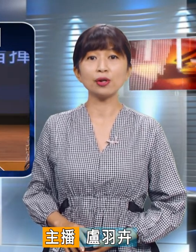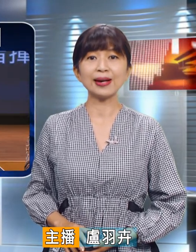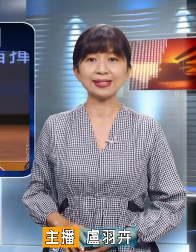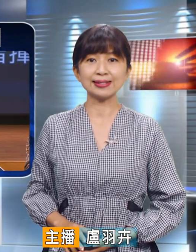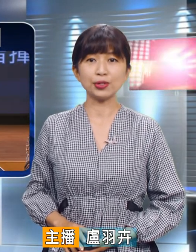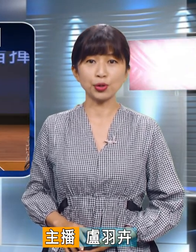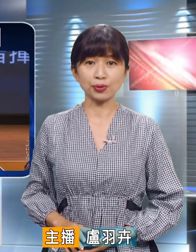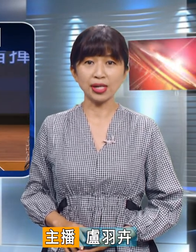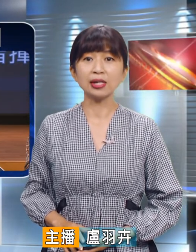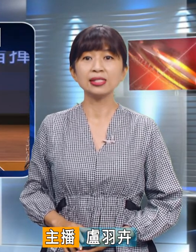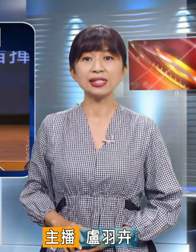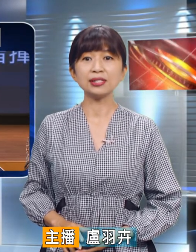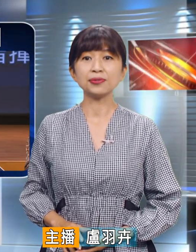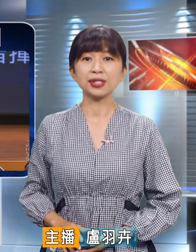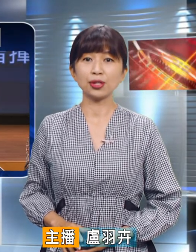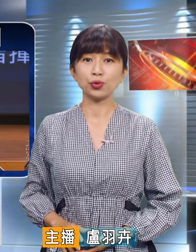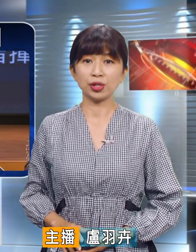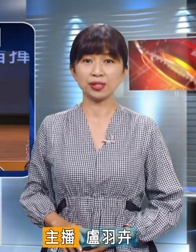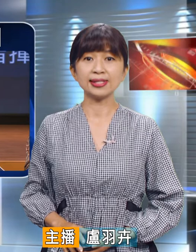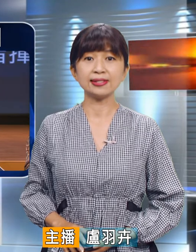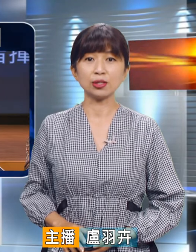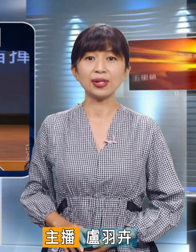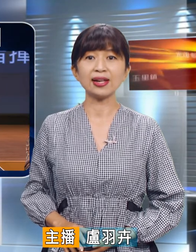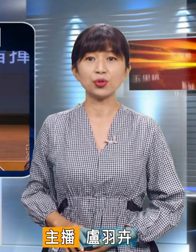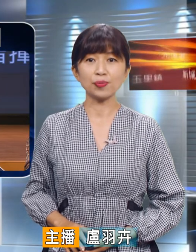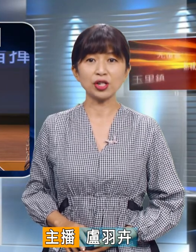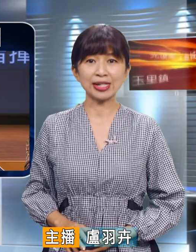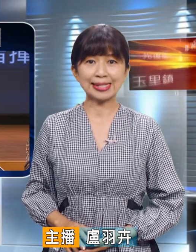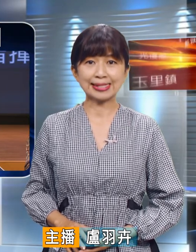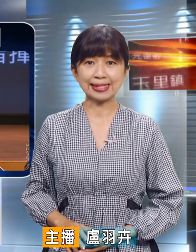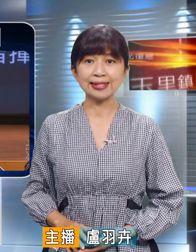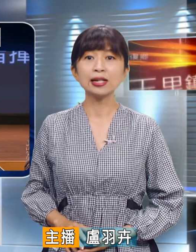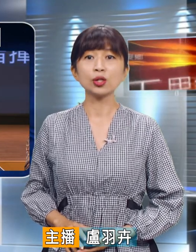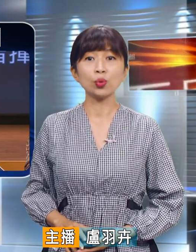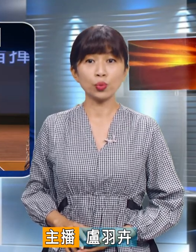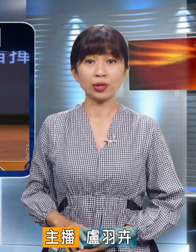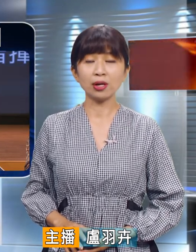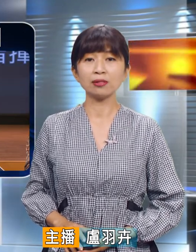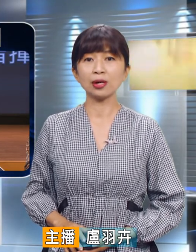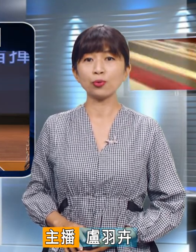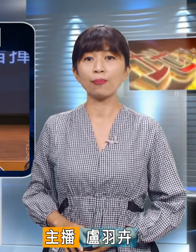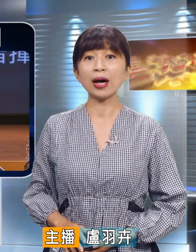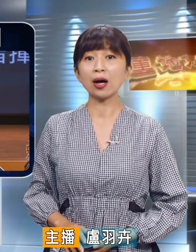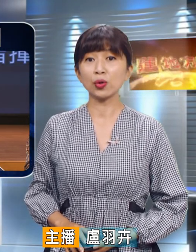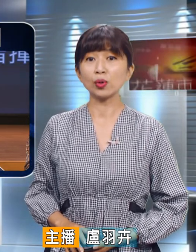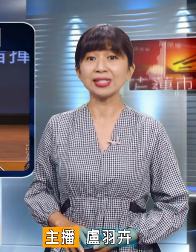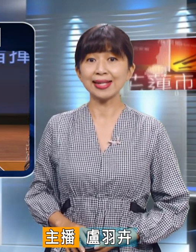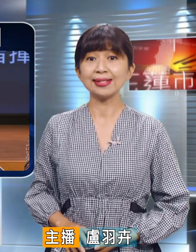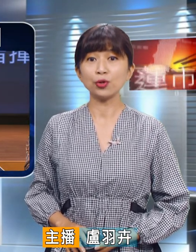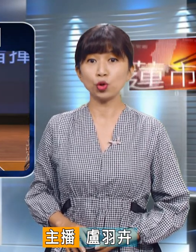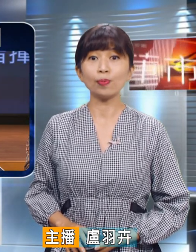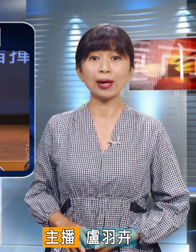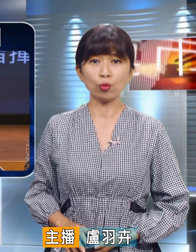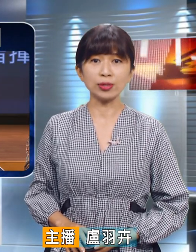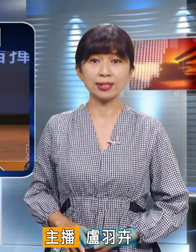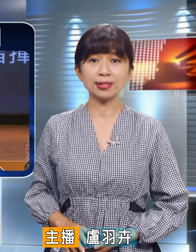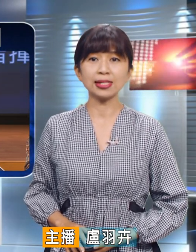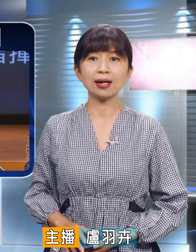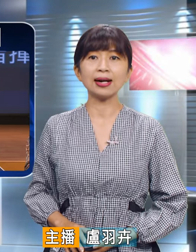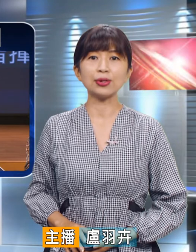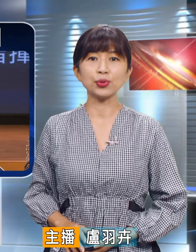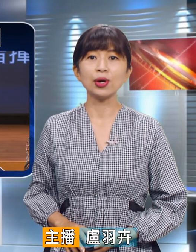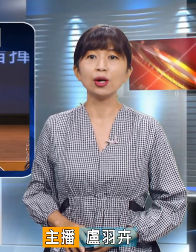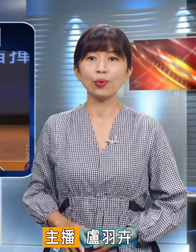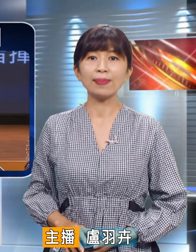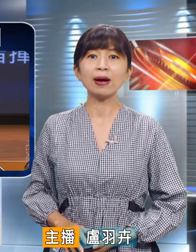到649例，县政府也举行了记者会来说明这个疫情。从5月1号到5月8号有3954件